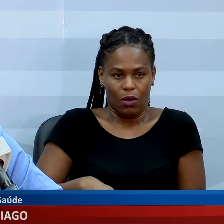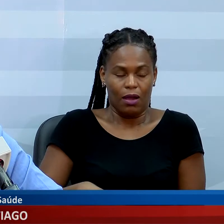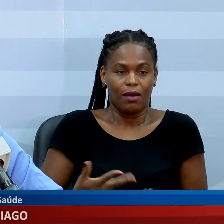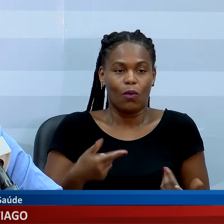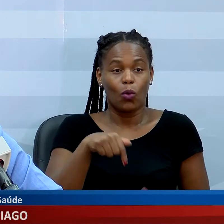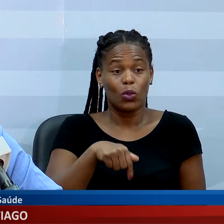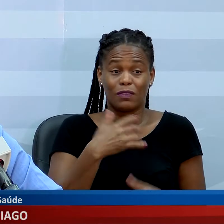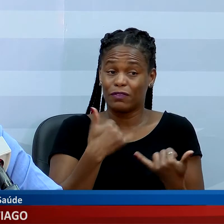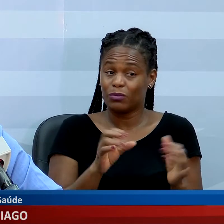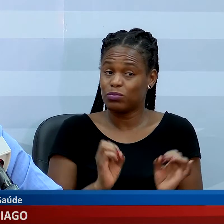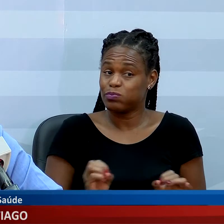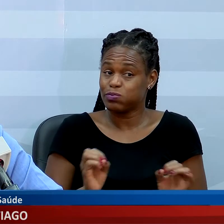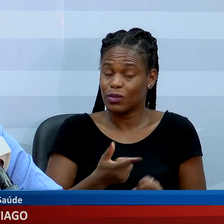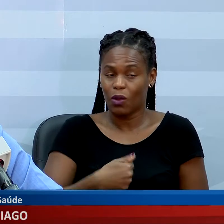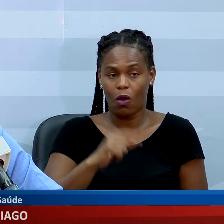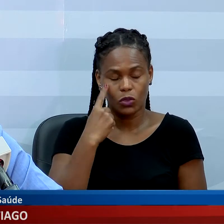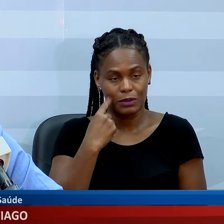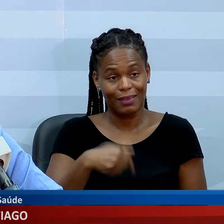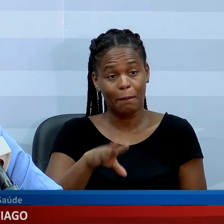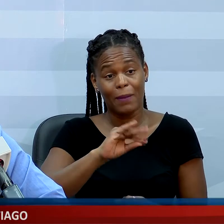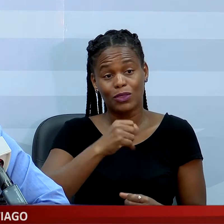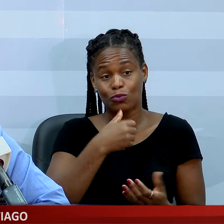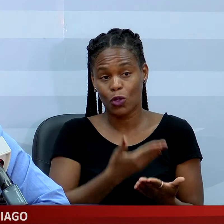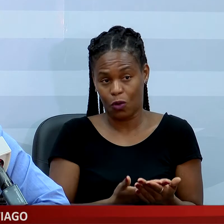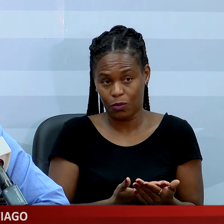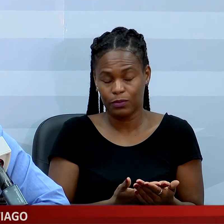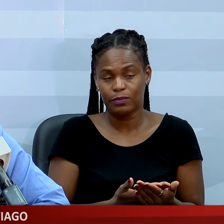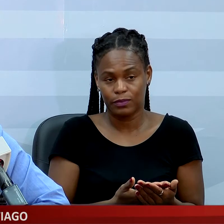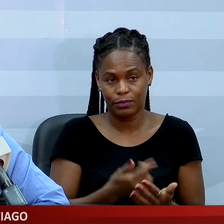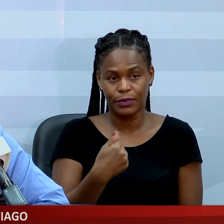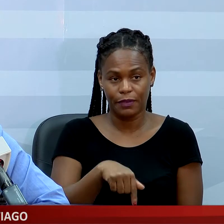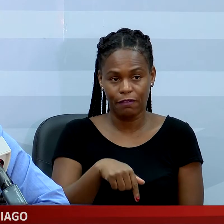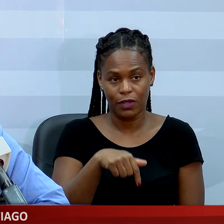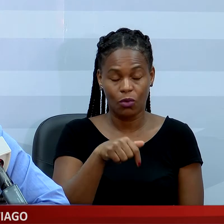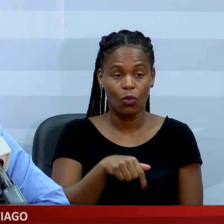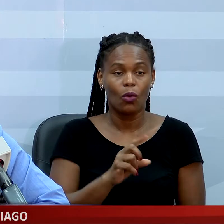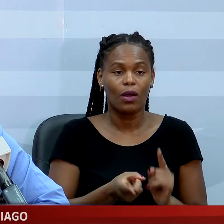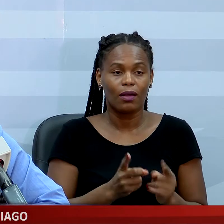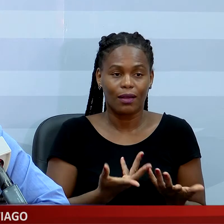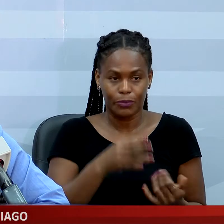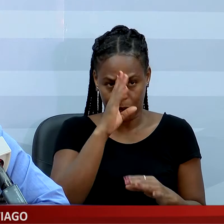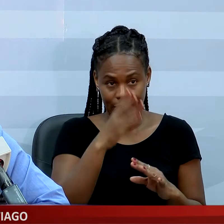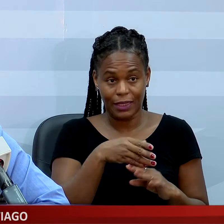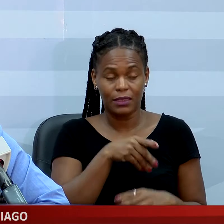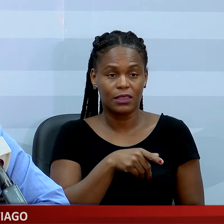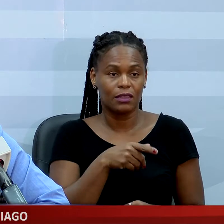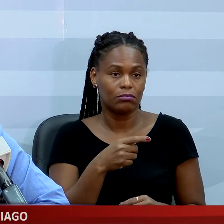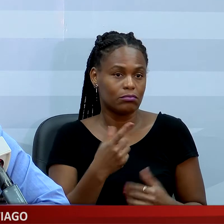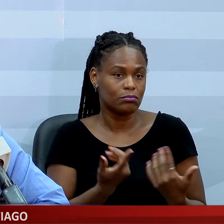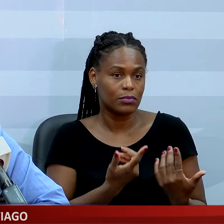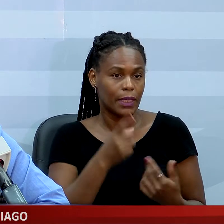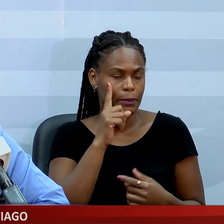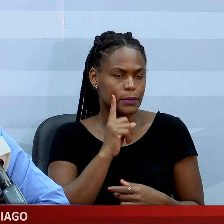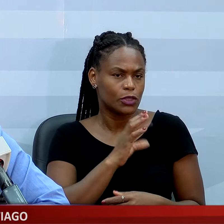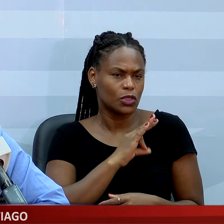Hoje, infelizmente, nós tivemos o conhecimento de mais um óbito que ocorreu numa